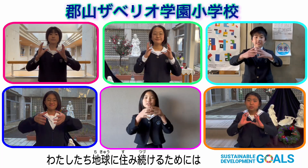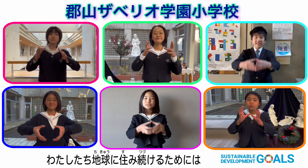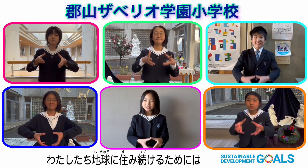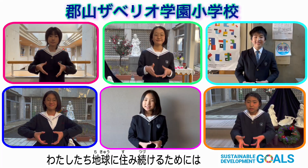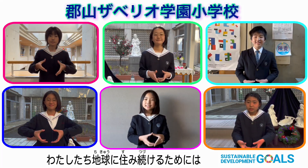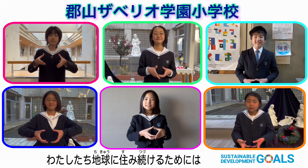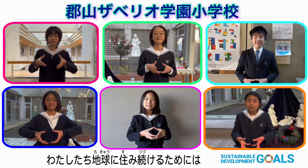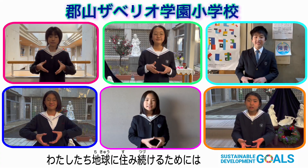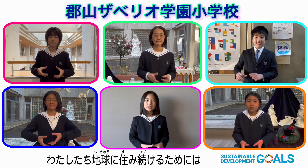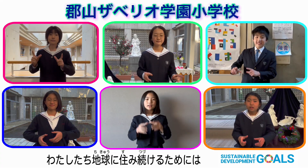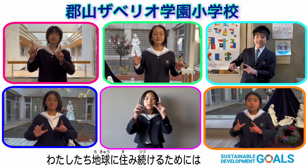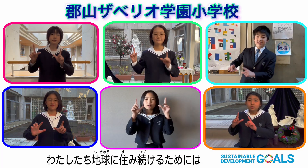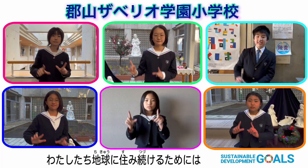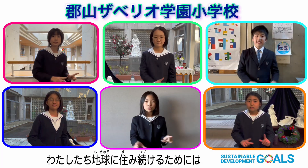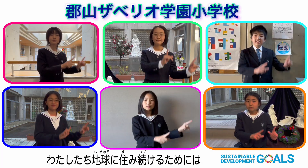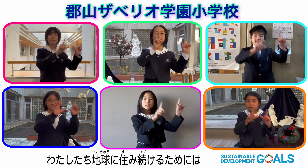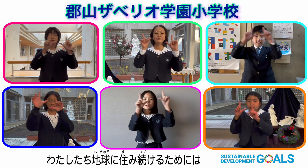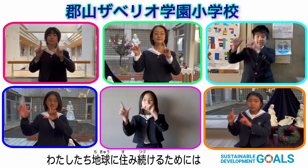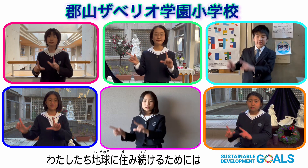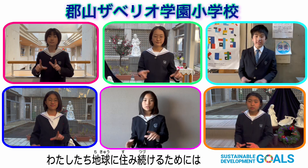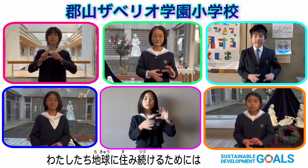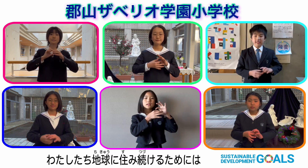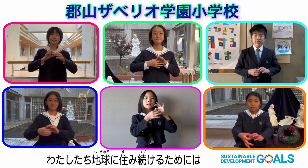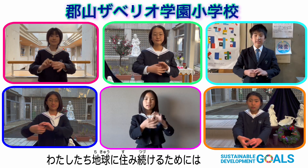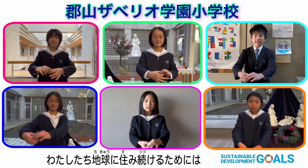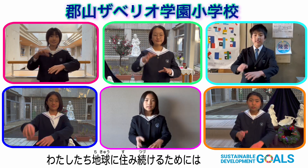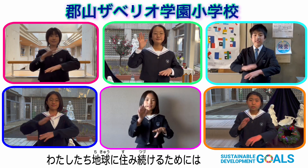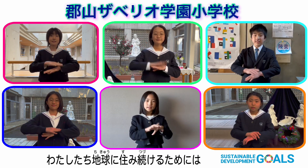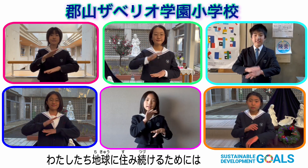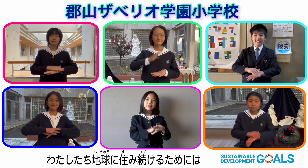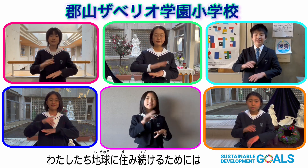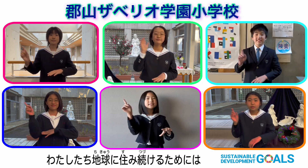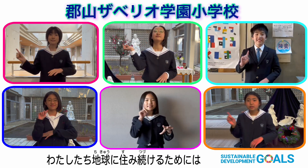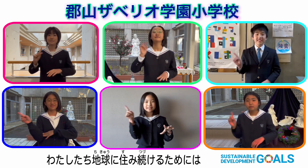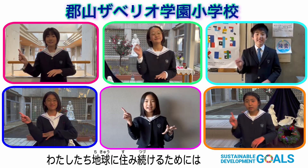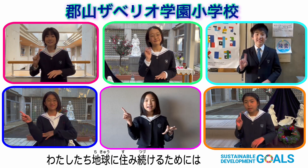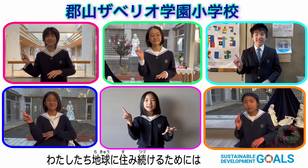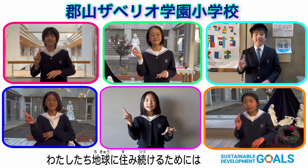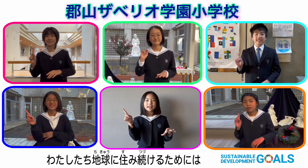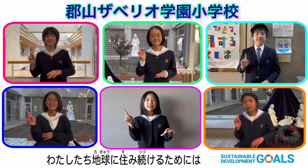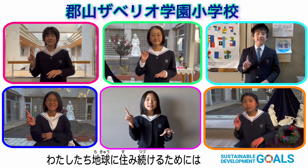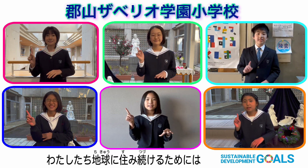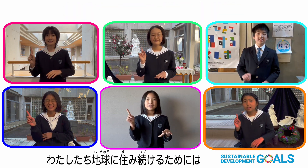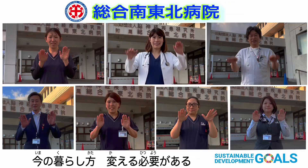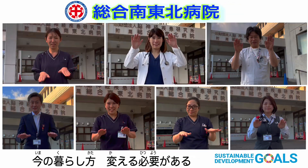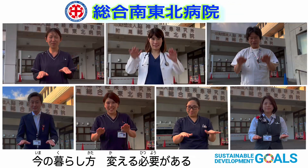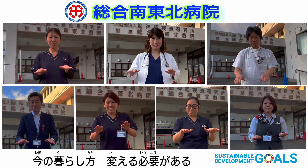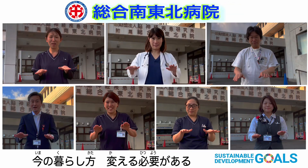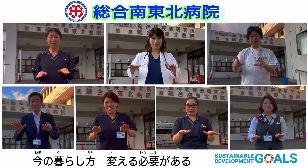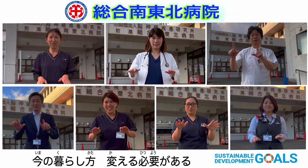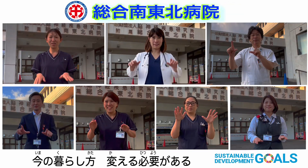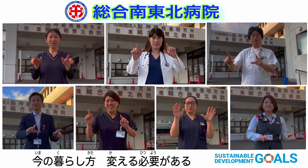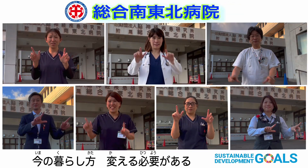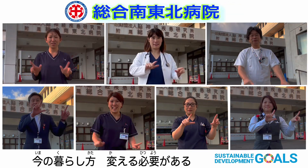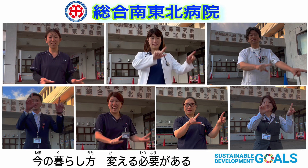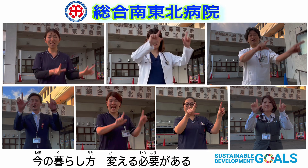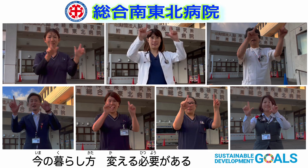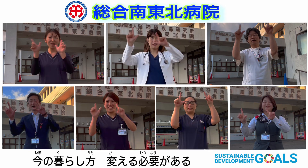に住み続けるためには、今の暮ら